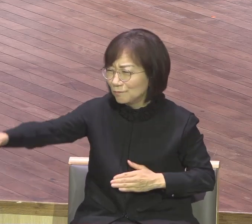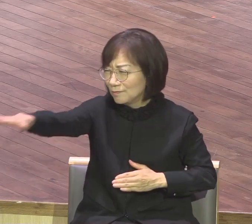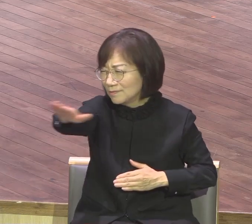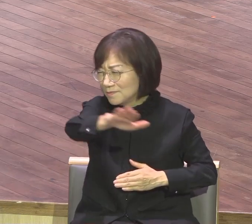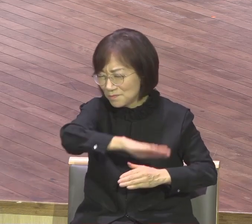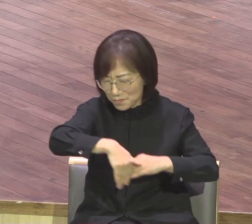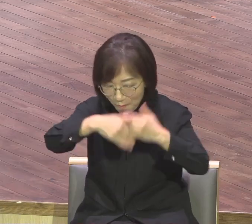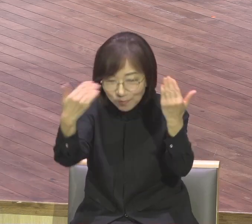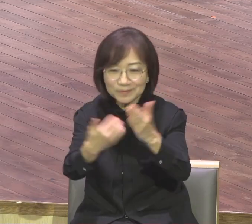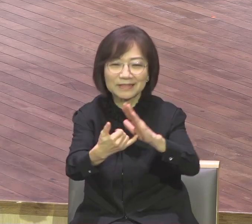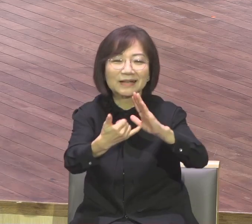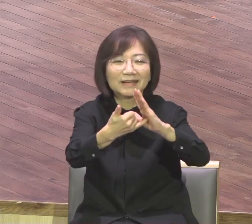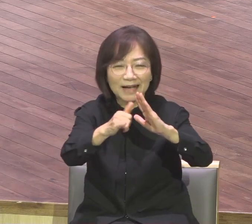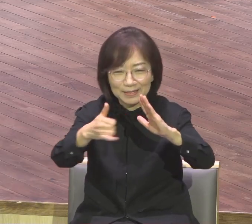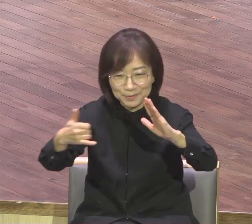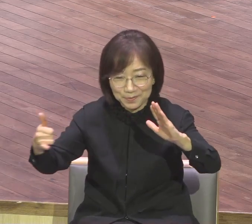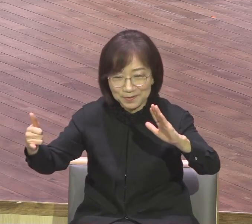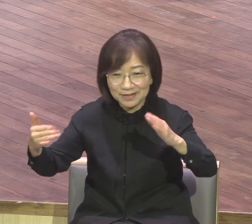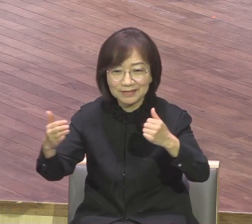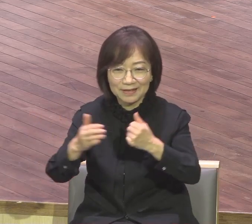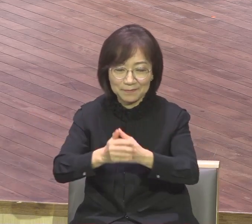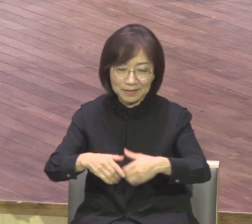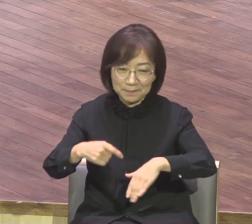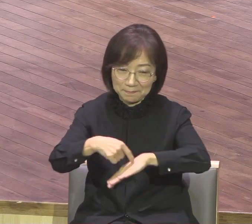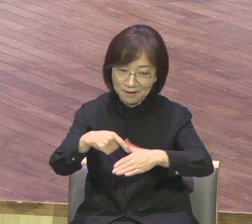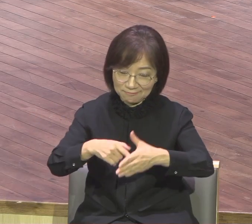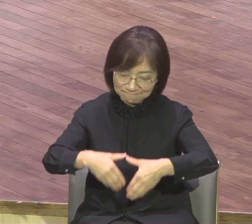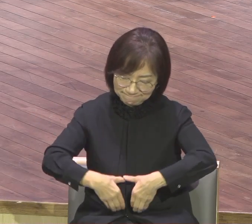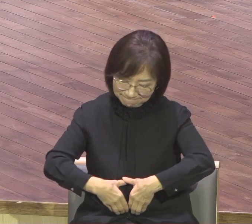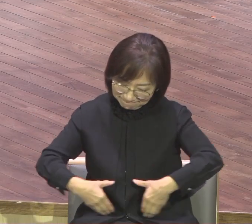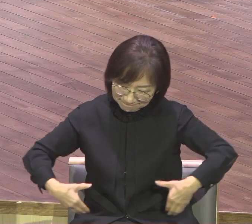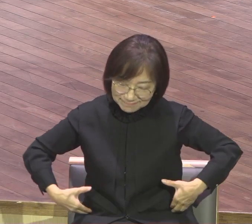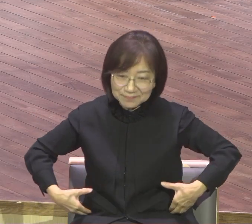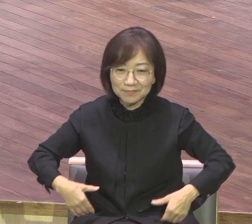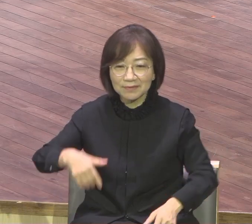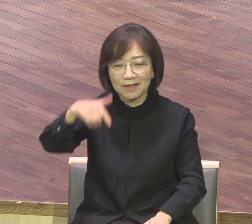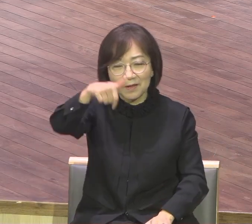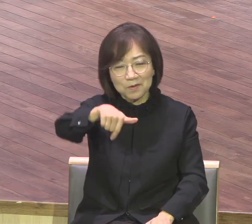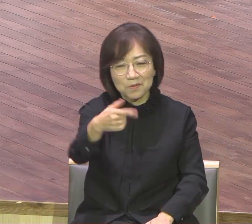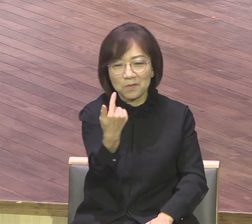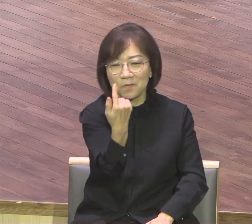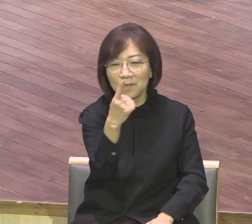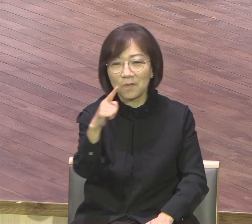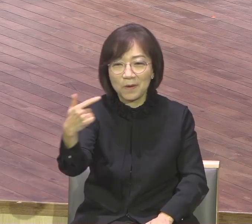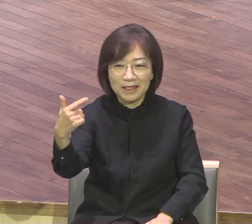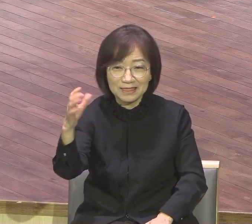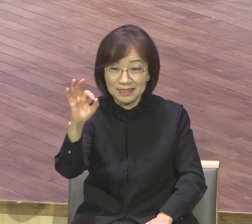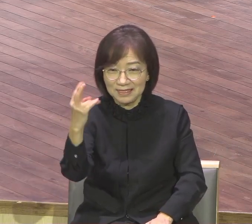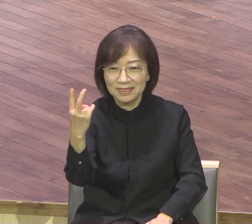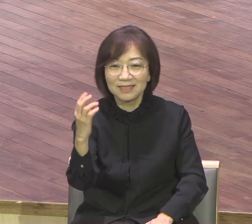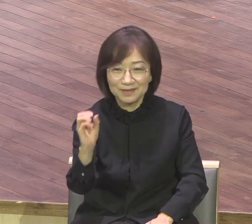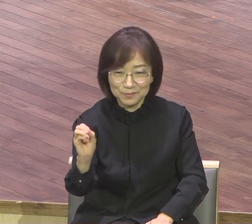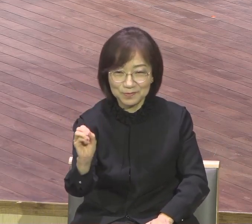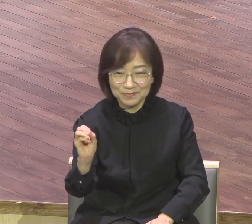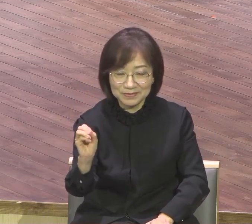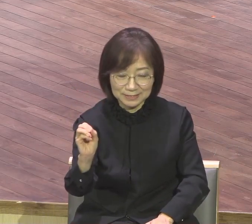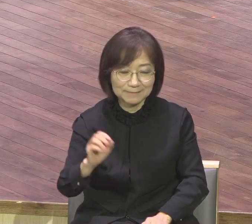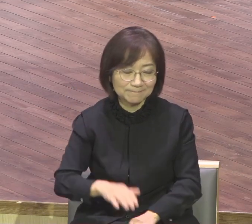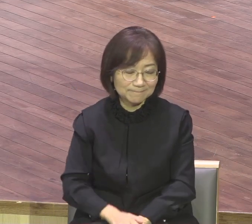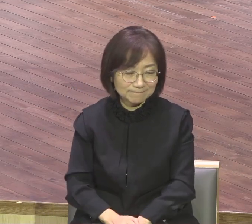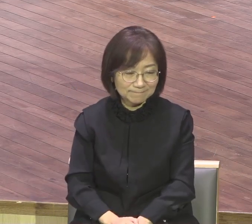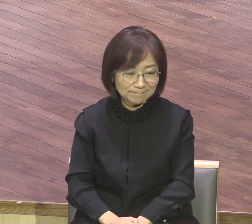hermano espiritual. 이걸 관용이라 그래 관용. A esto le decimos 그 아셔야 돼요. Usted tiene que saber 우리 esto.